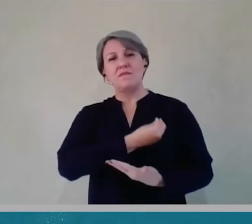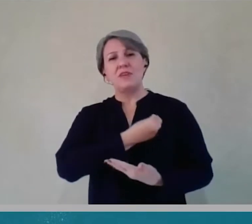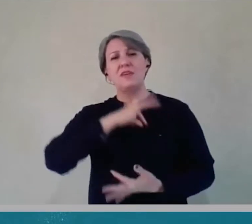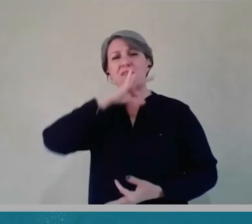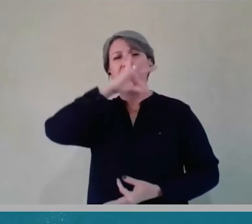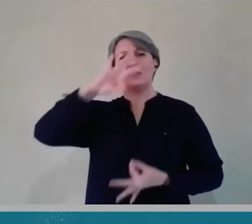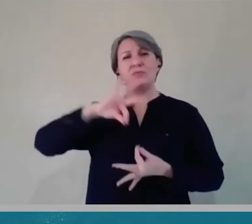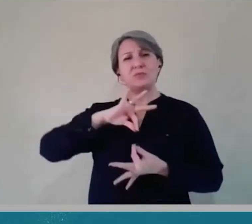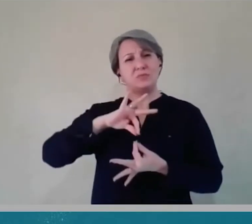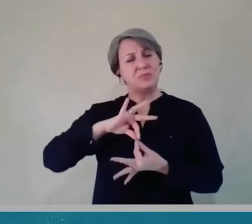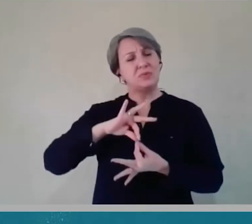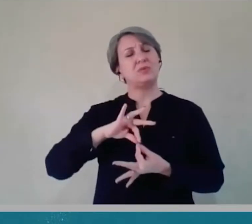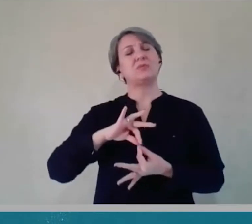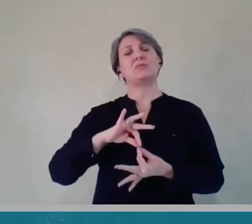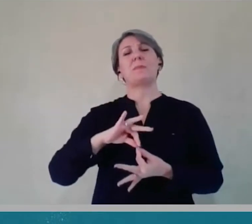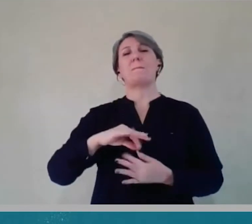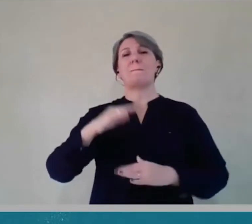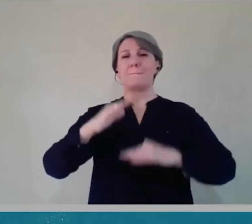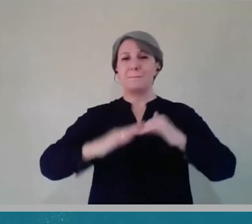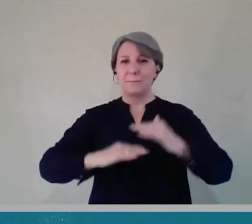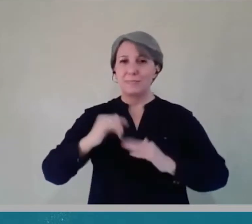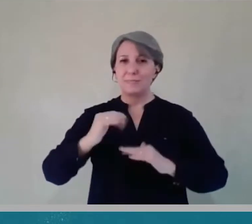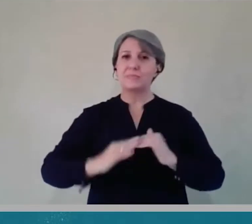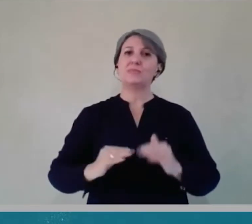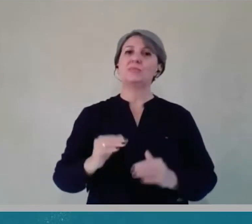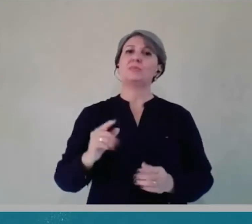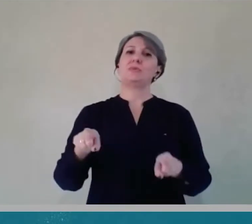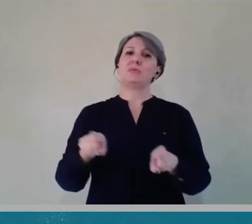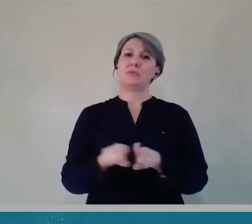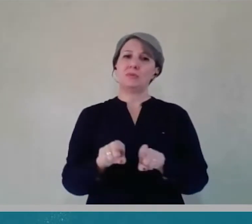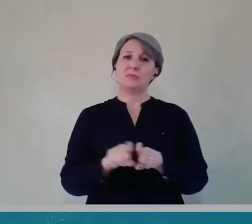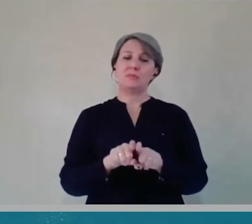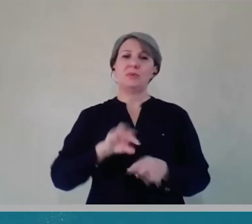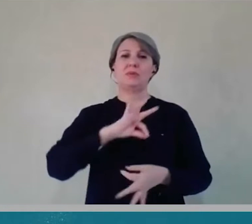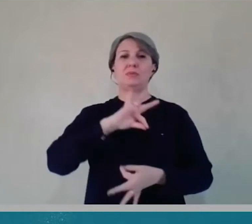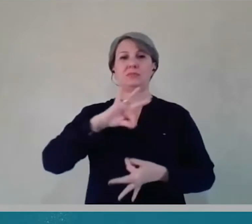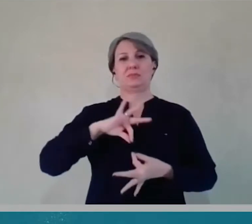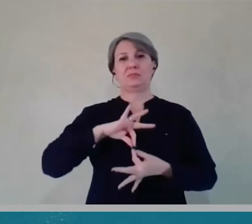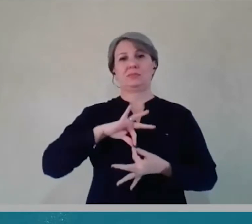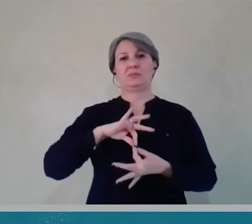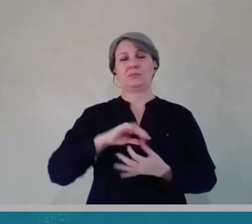no Espírito. Efésios 4, 22.